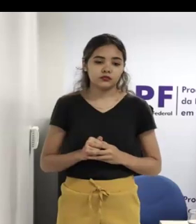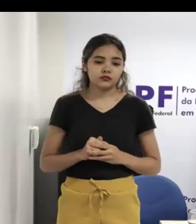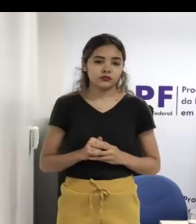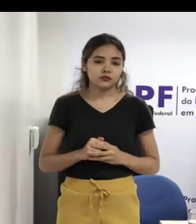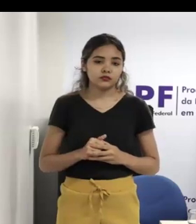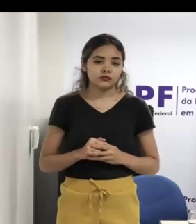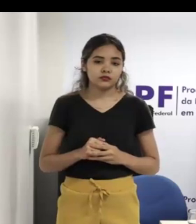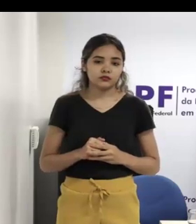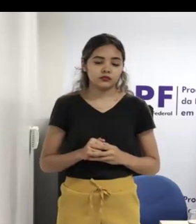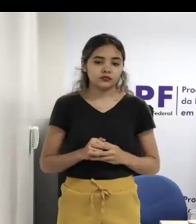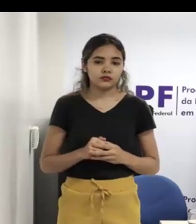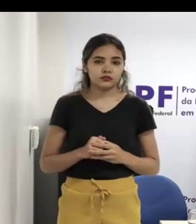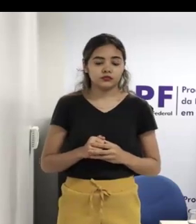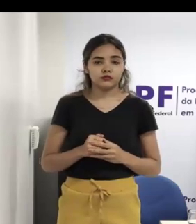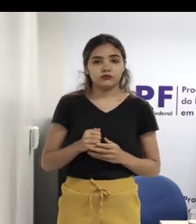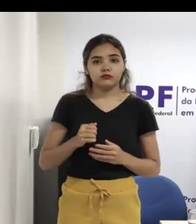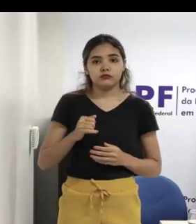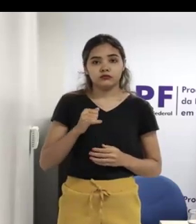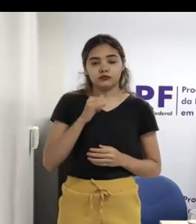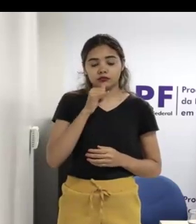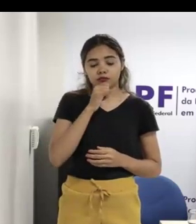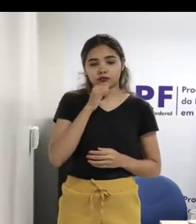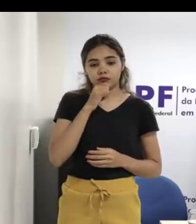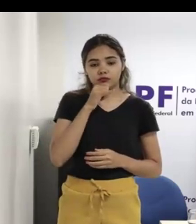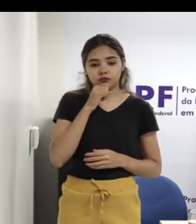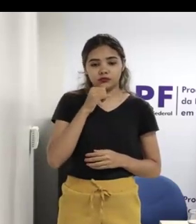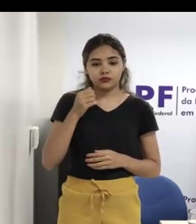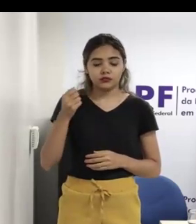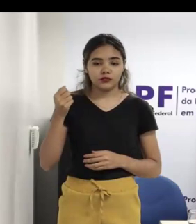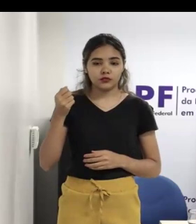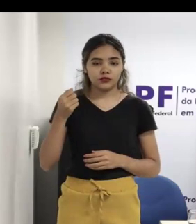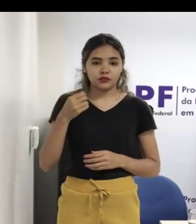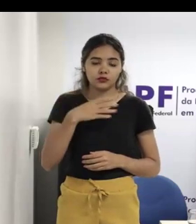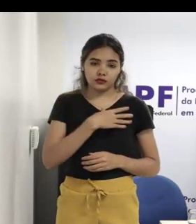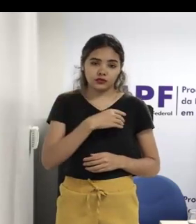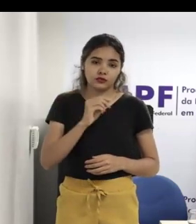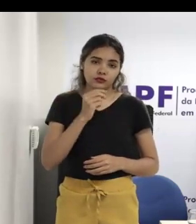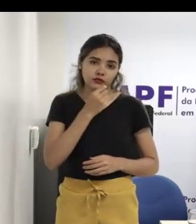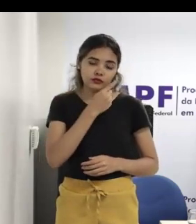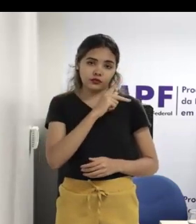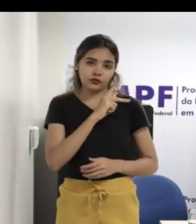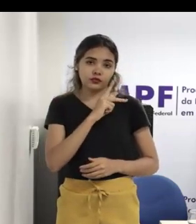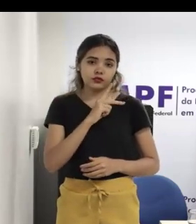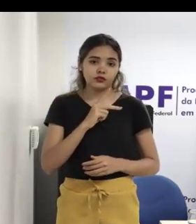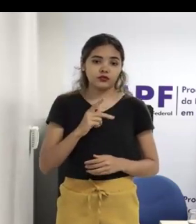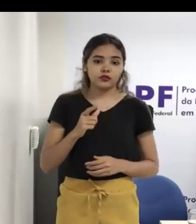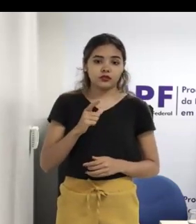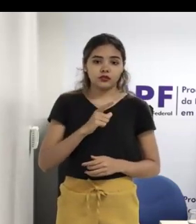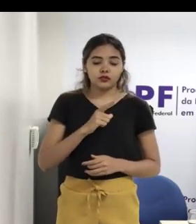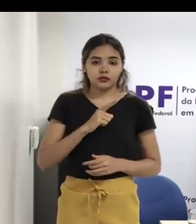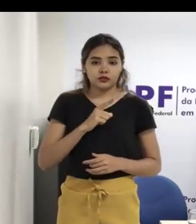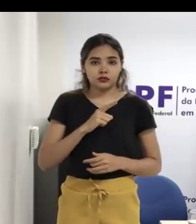qualidade ele tem o tá dentro do espectro do autio meu meu filho do autismo do tea então ele faz várias